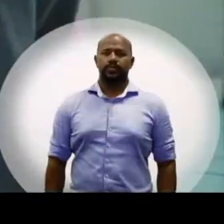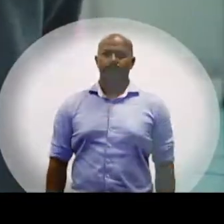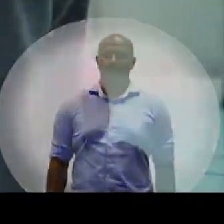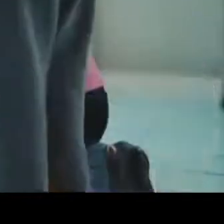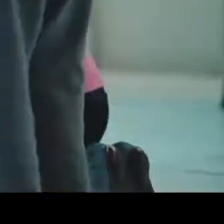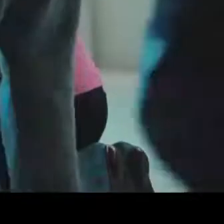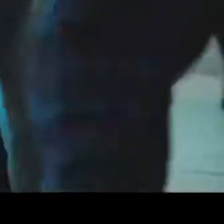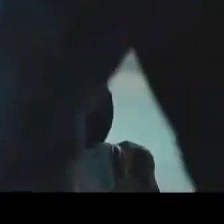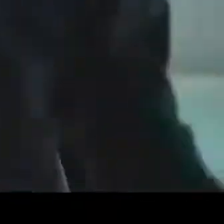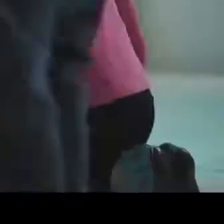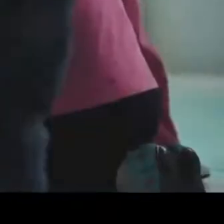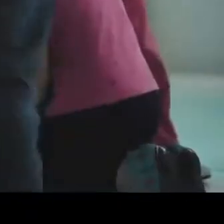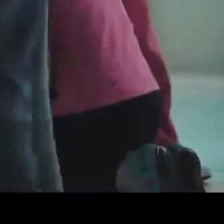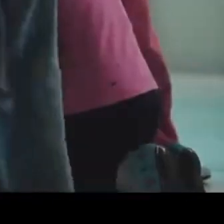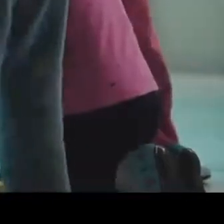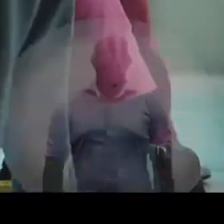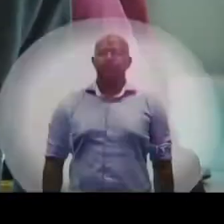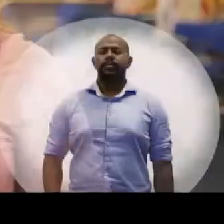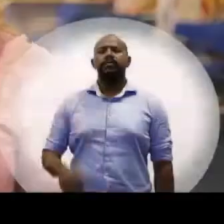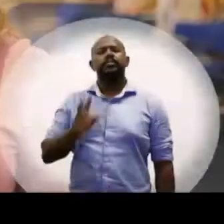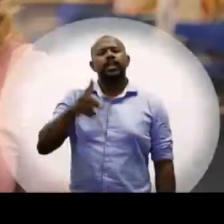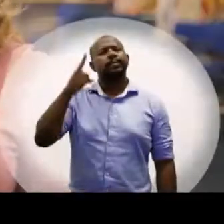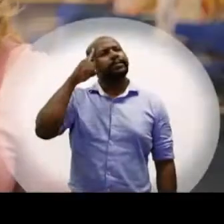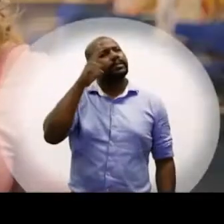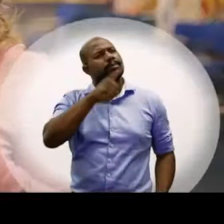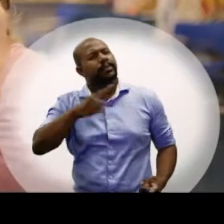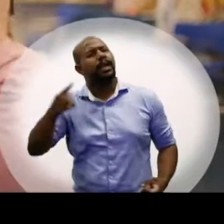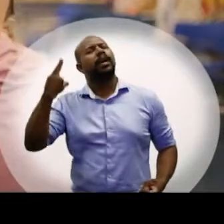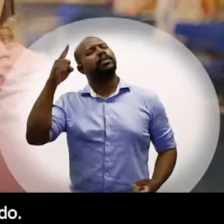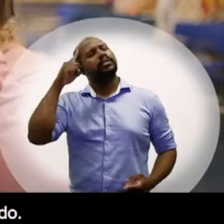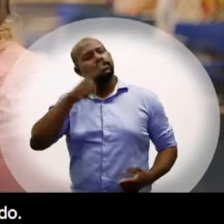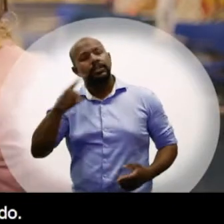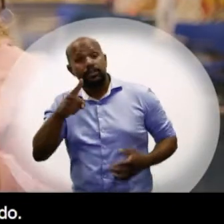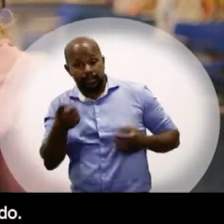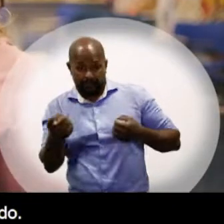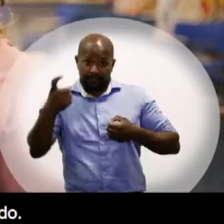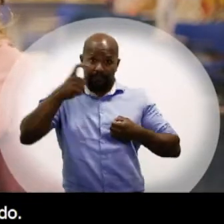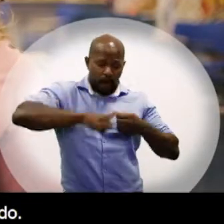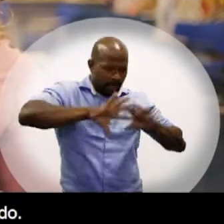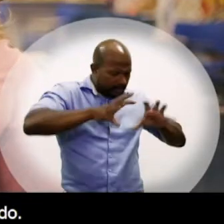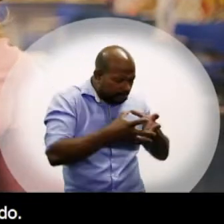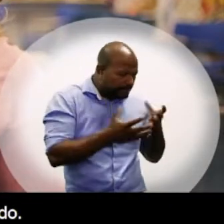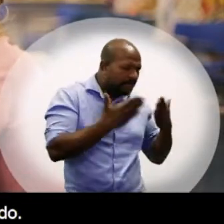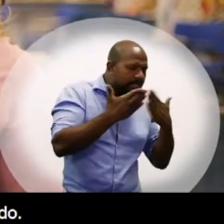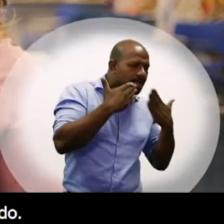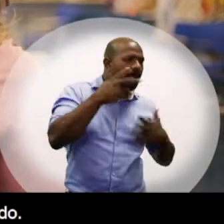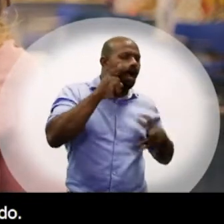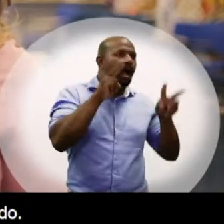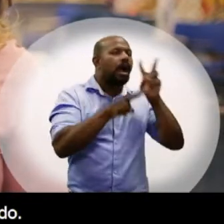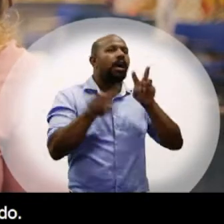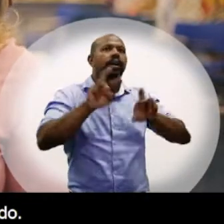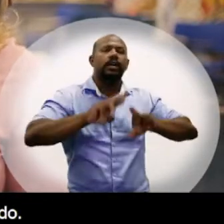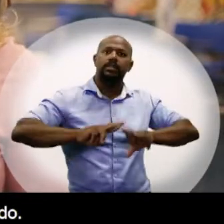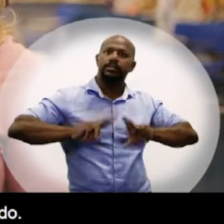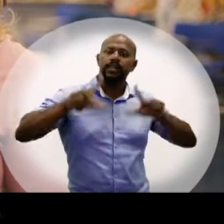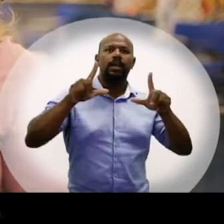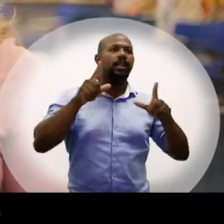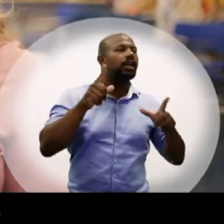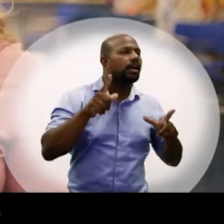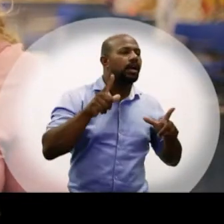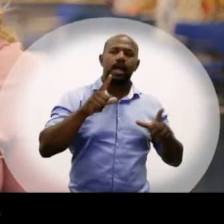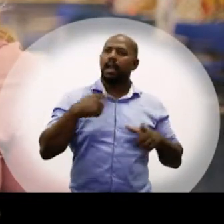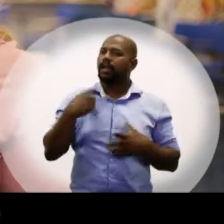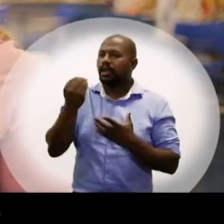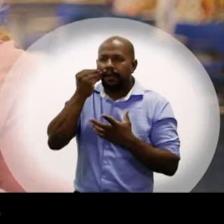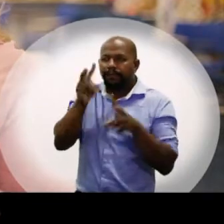Gerbelli, gerente de educação inclusiva Santo André. A cada semana, né, a gente volta para a rede com um olhar diferenciado. E o